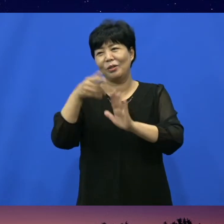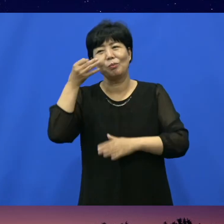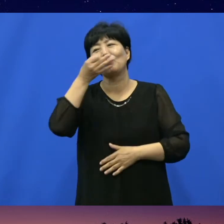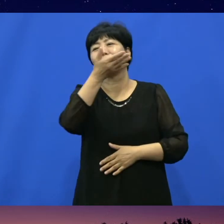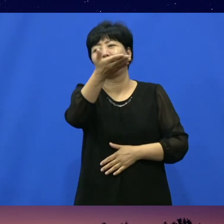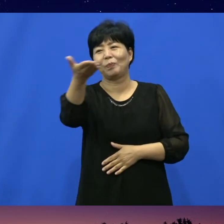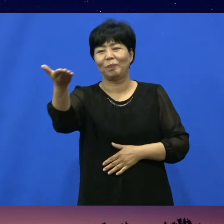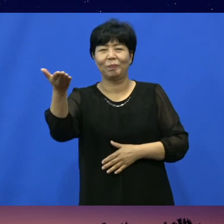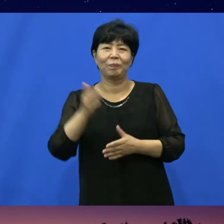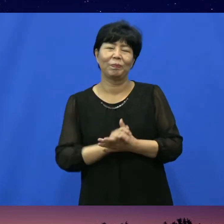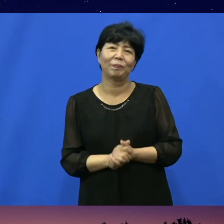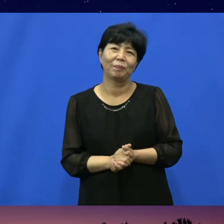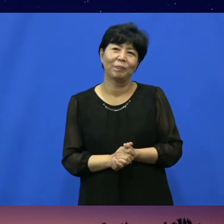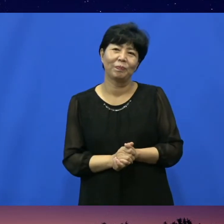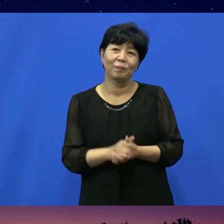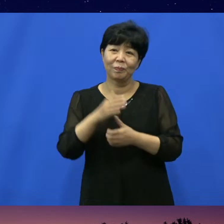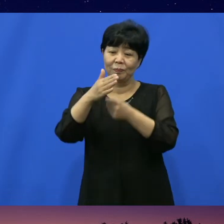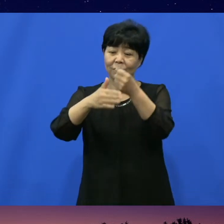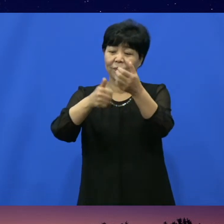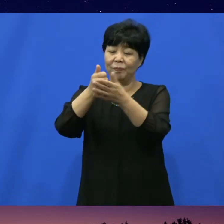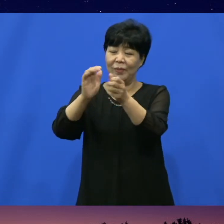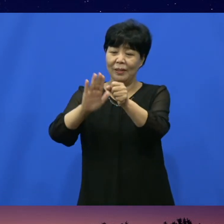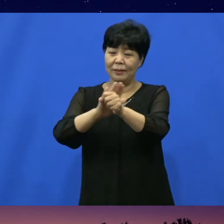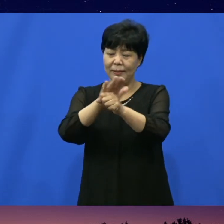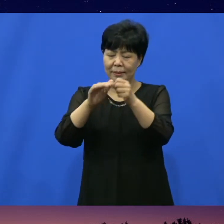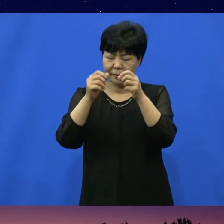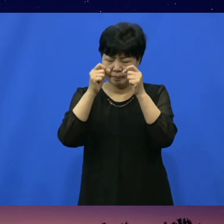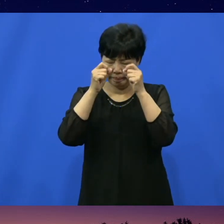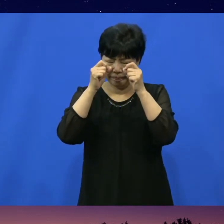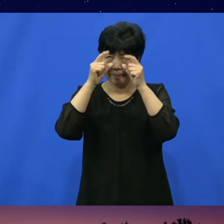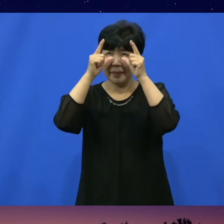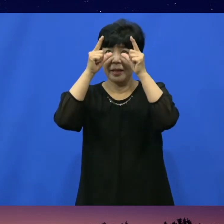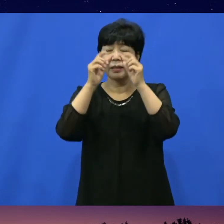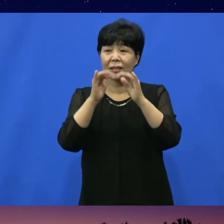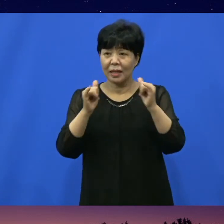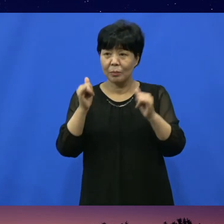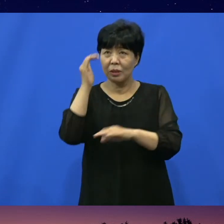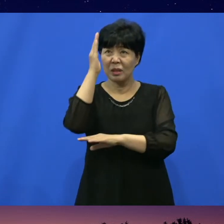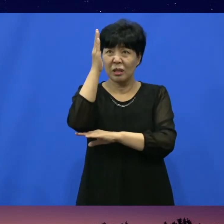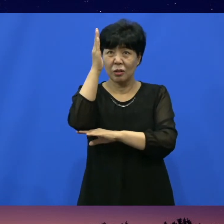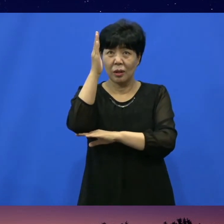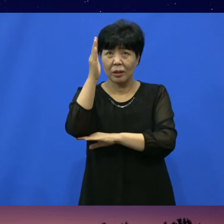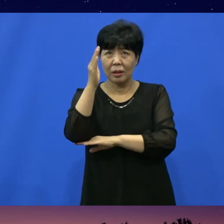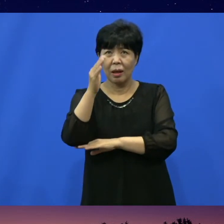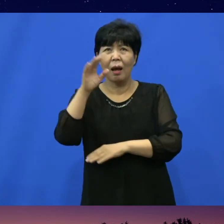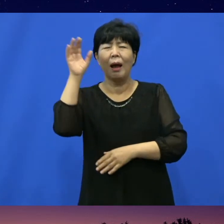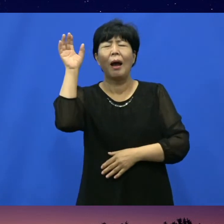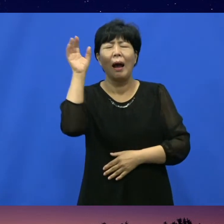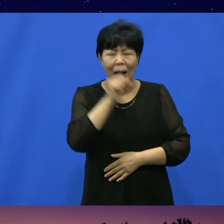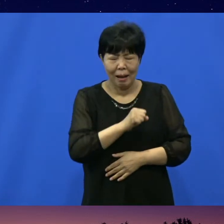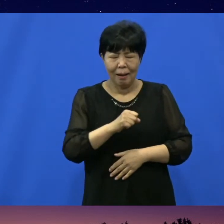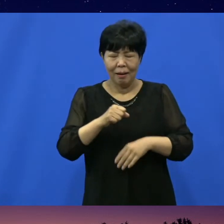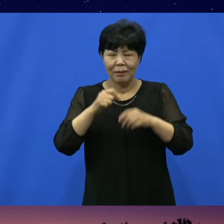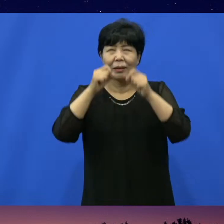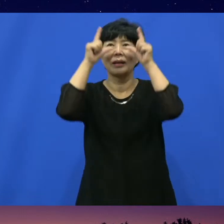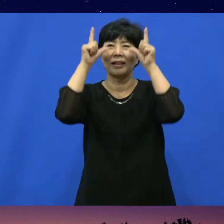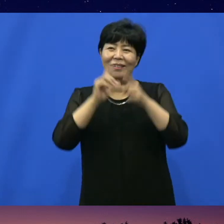오늘도 여러분 주님의 사랑을, 하나님의 사랑을 깨닫는 사람은요, 하나님의 말씀을 빨리 알아들어요. 사랑하는 자의 음성은 빨리